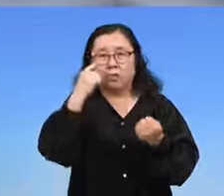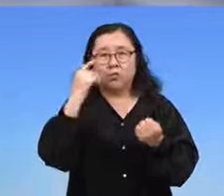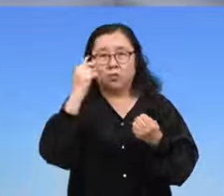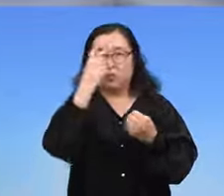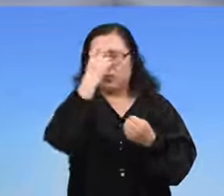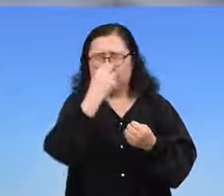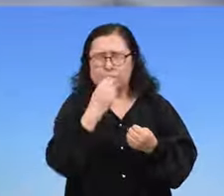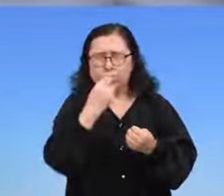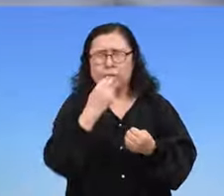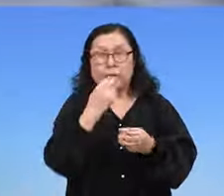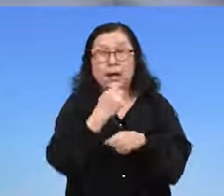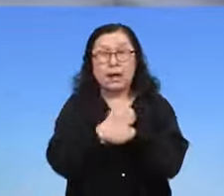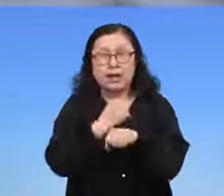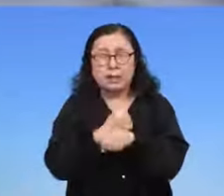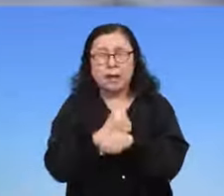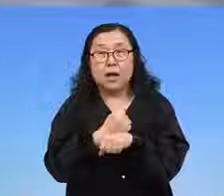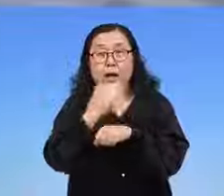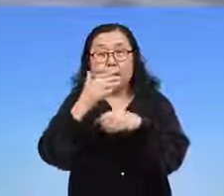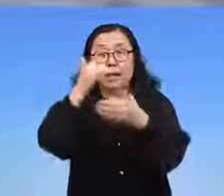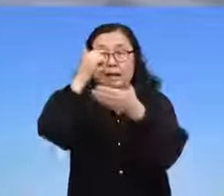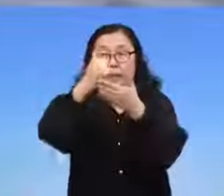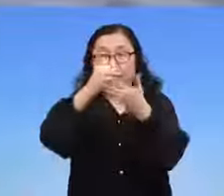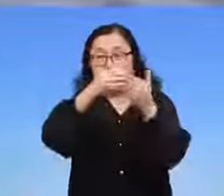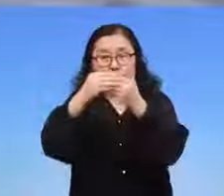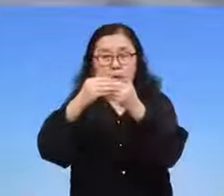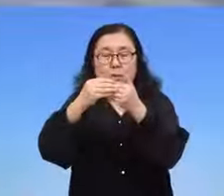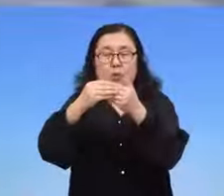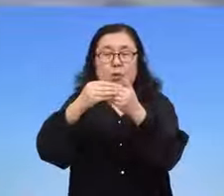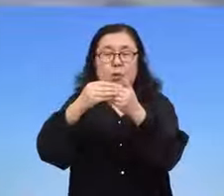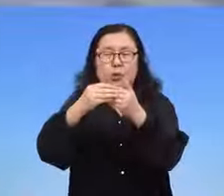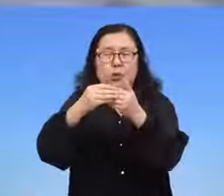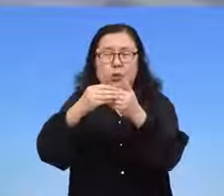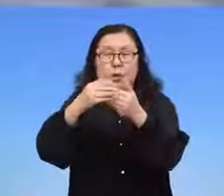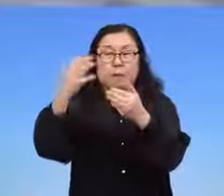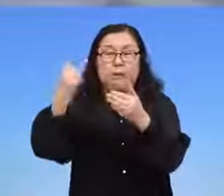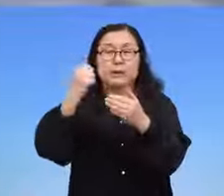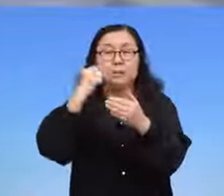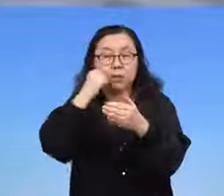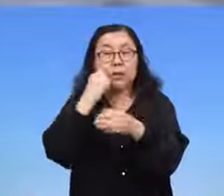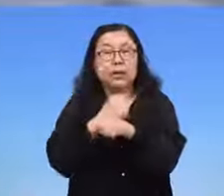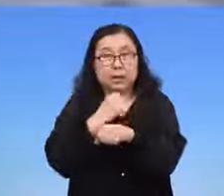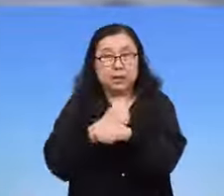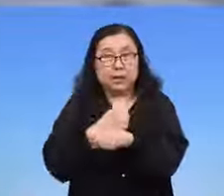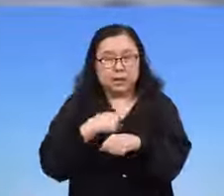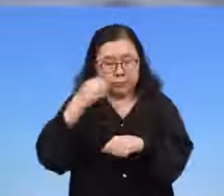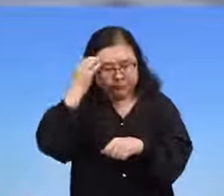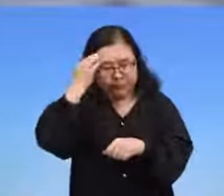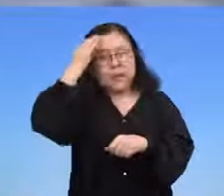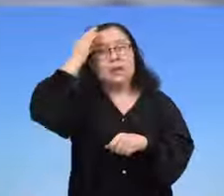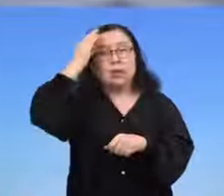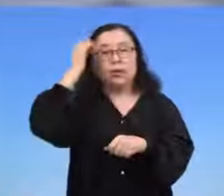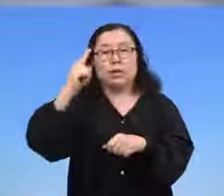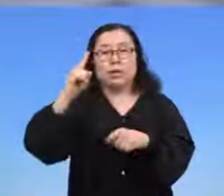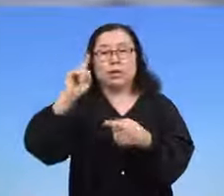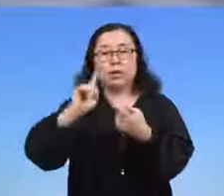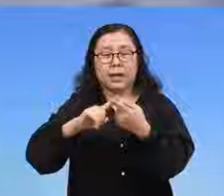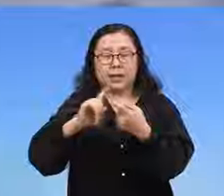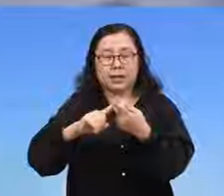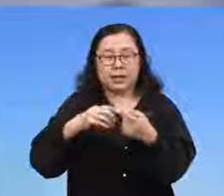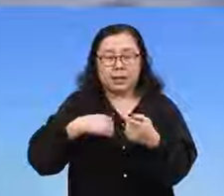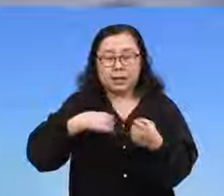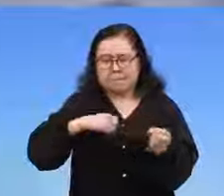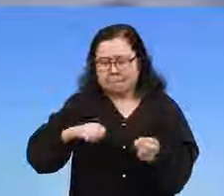눈을 가리워서 하나님의 가이드를 받지 못한다는 사실을 인식하고 늘 이걸 떨쳐나가야 됩니다. 요즘